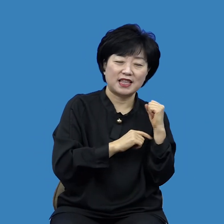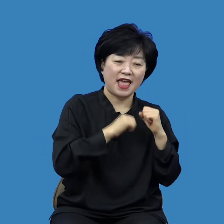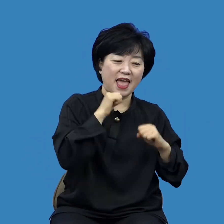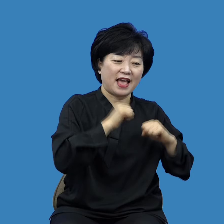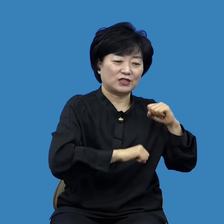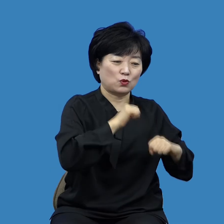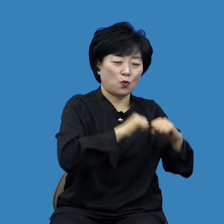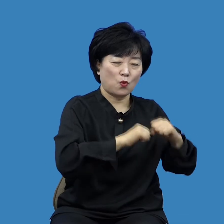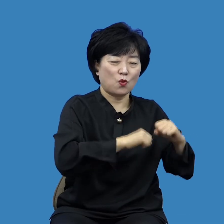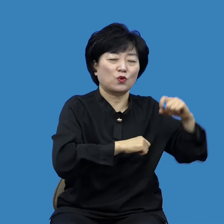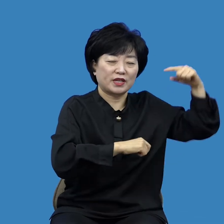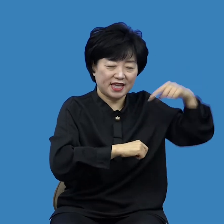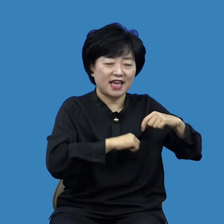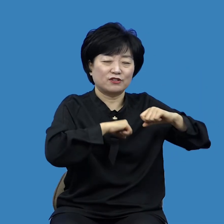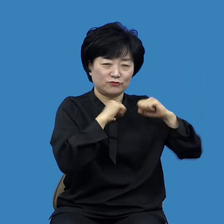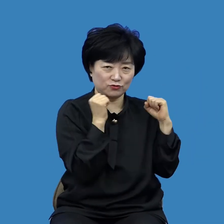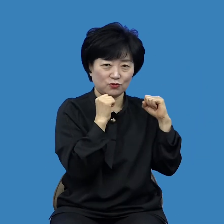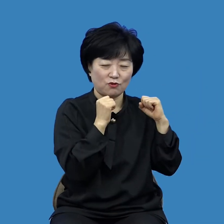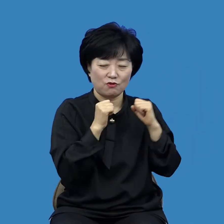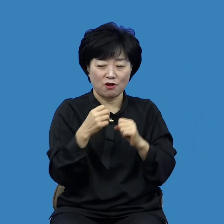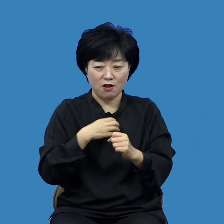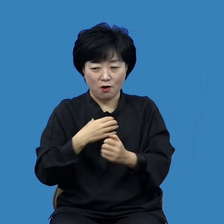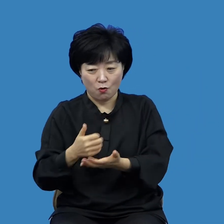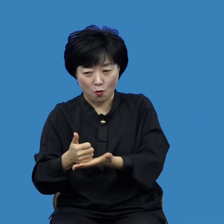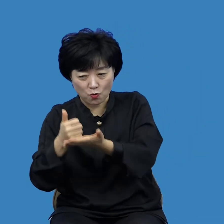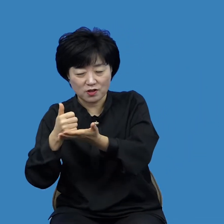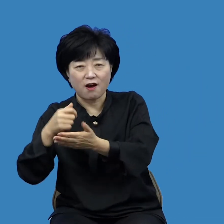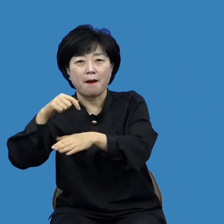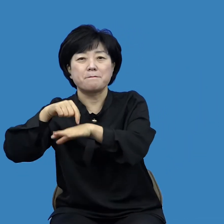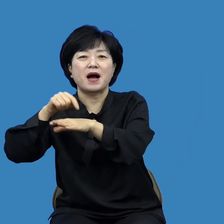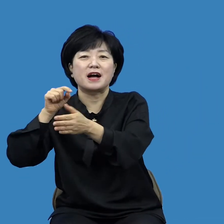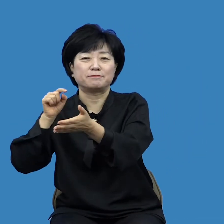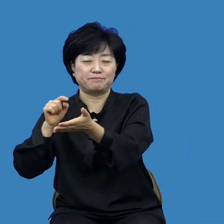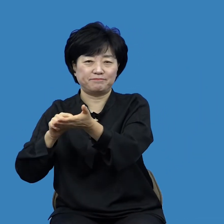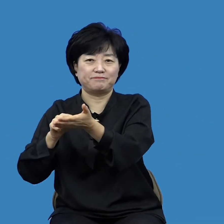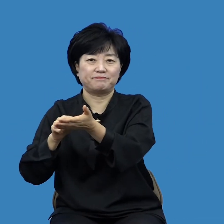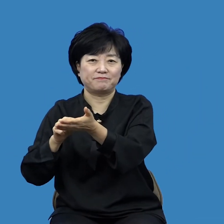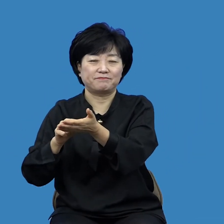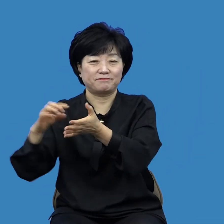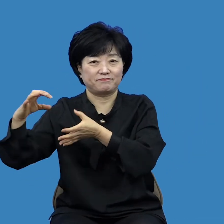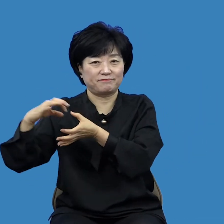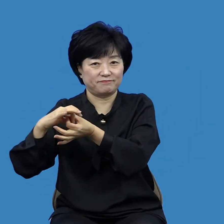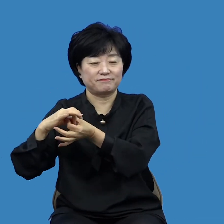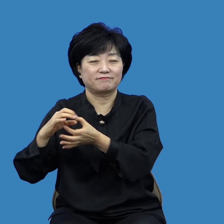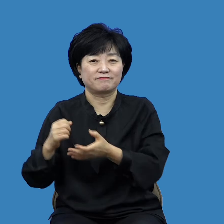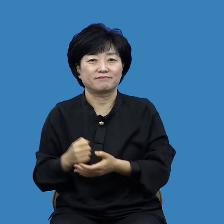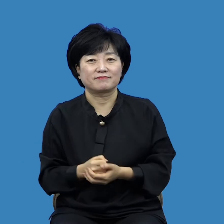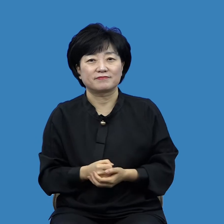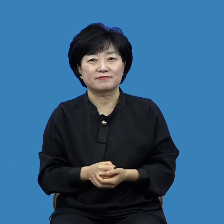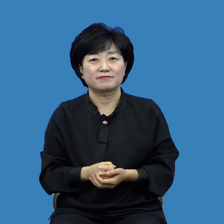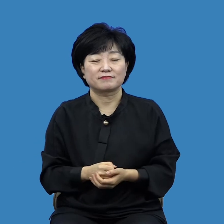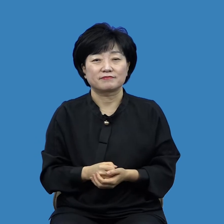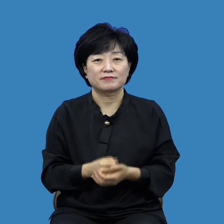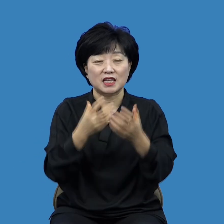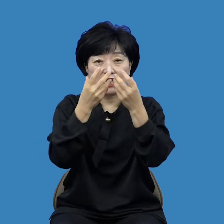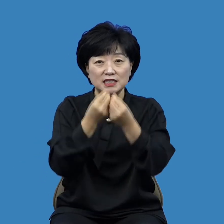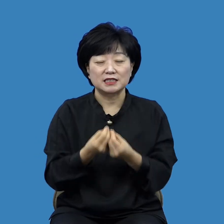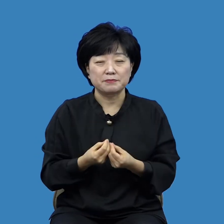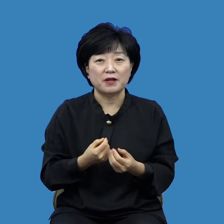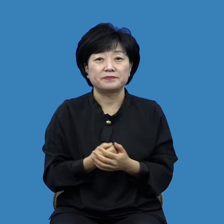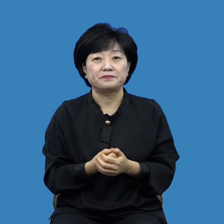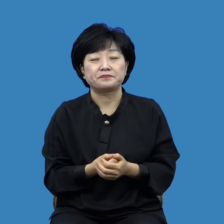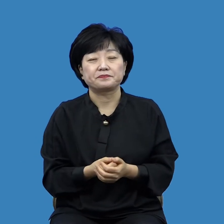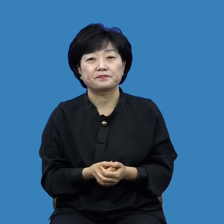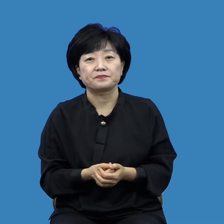행동에 포커스한 거라면, 공경은 조금 더 마음에 포커스한 거예요. 마음에 포커스한 거예요. 예를 들면,